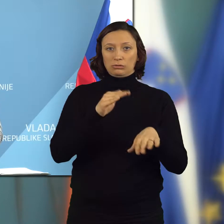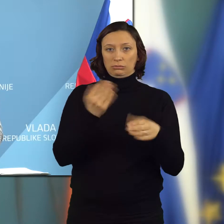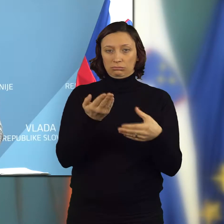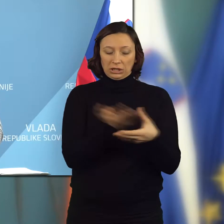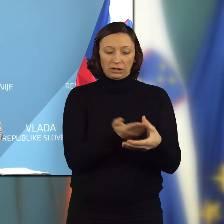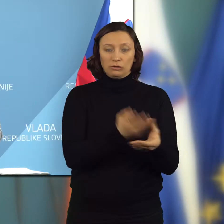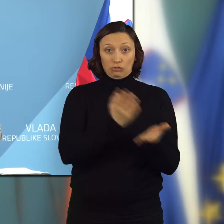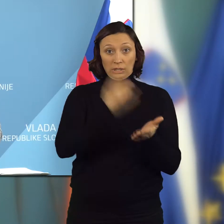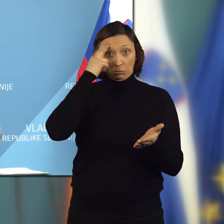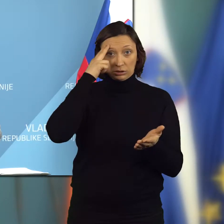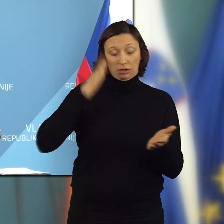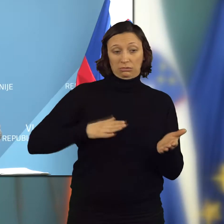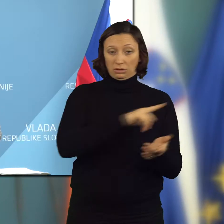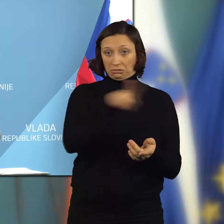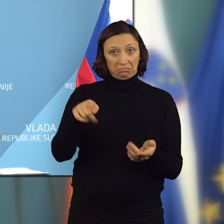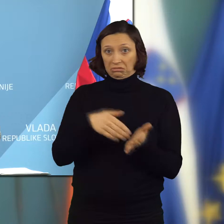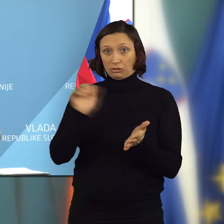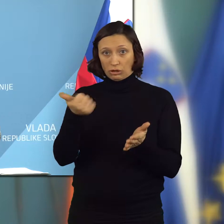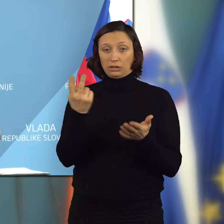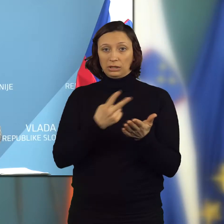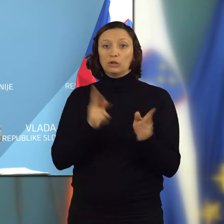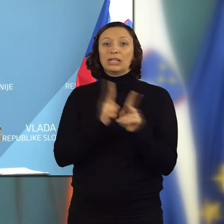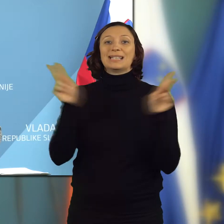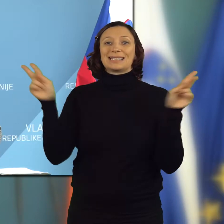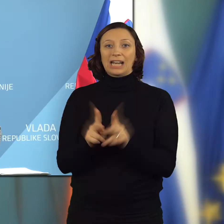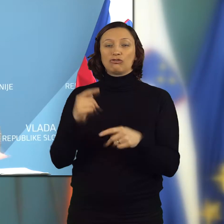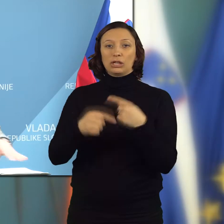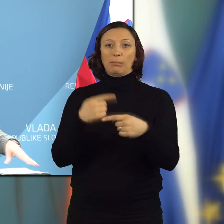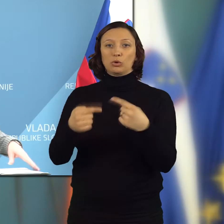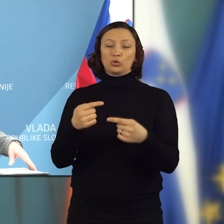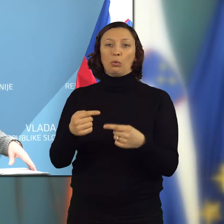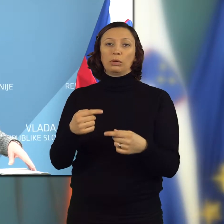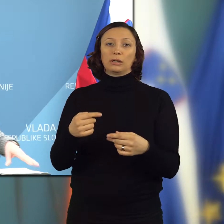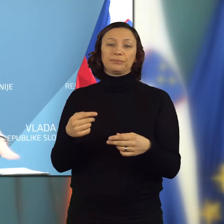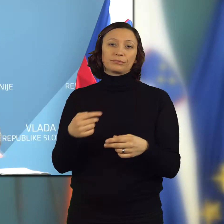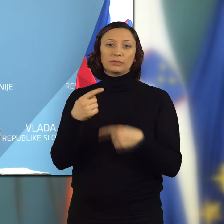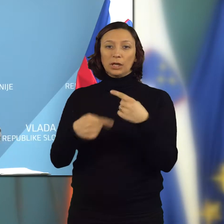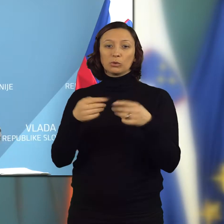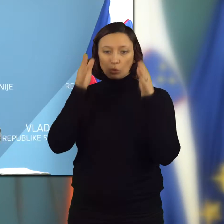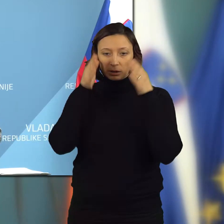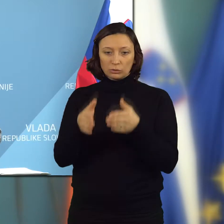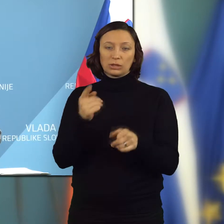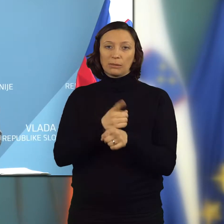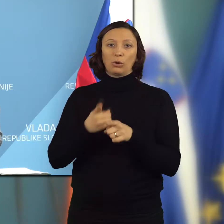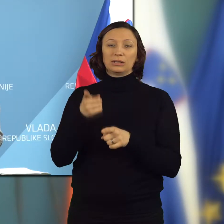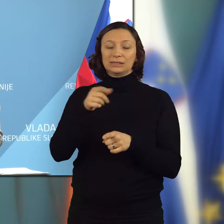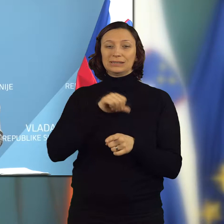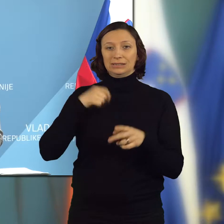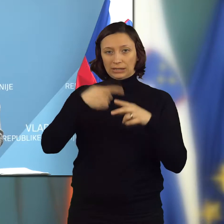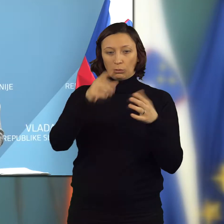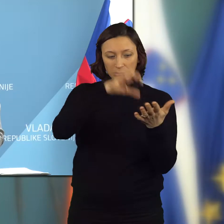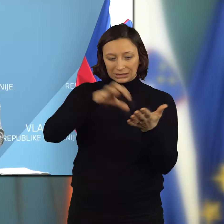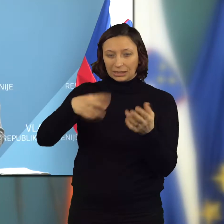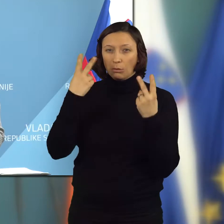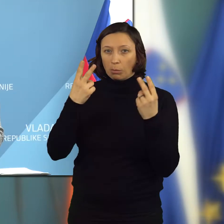so stranke že seznanjene. In to pomeni tudi skrajšanje postopka, postopek pa se osredotoči le na tiste dele gradiva, ki